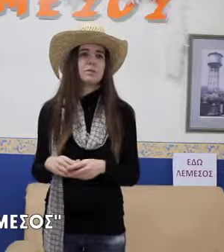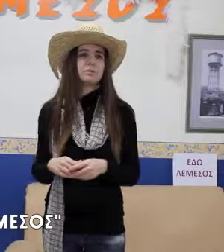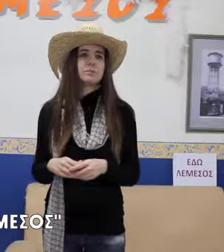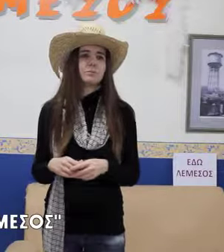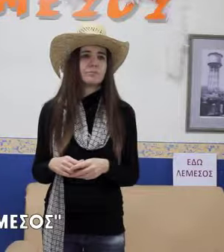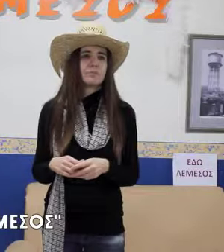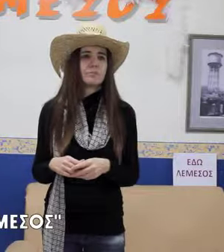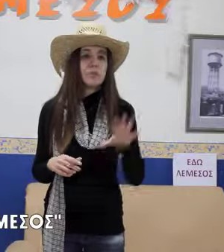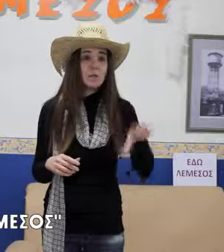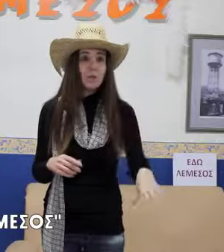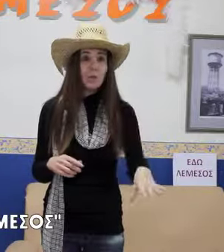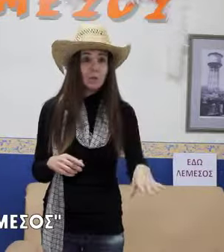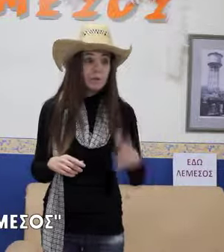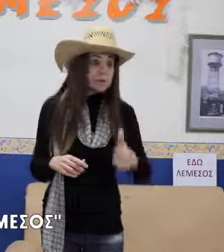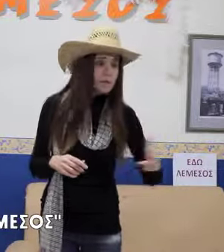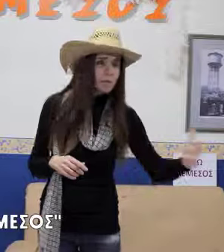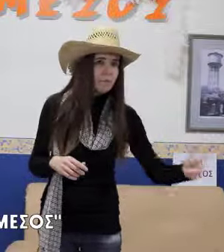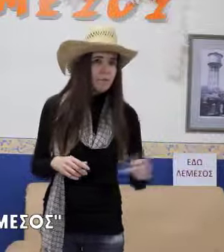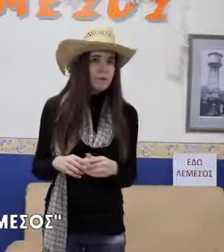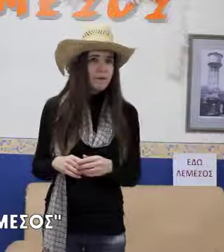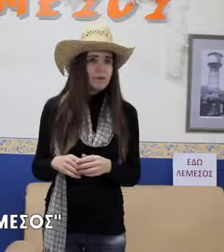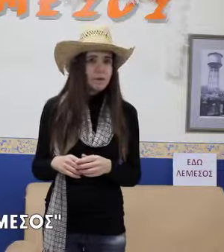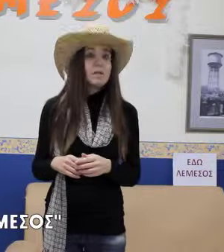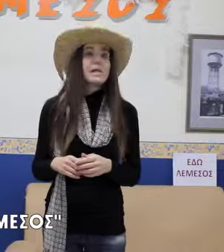τον χώρο στάθμευσης Σικοπετρίτη